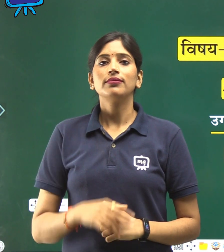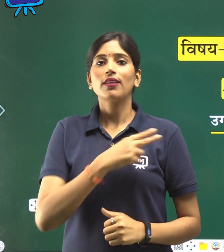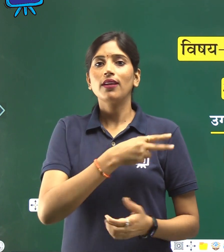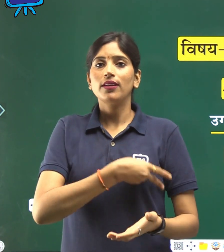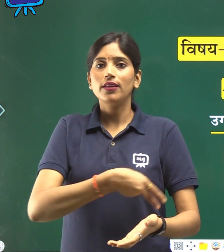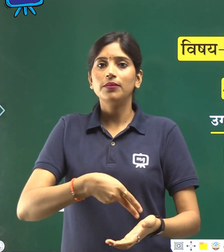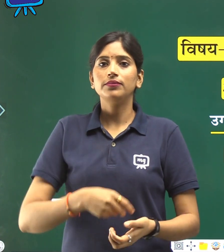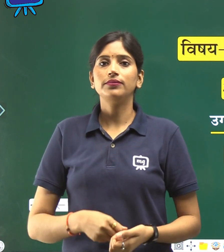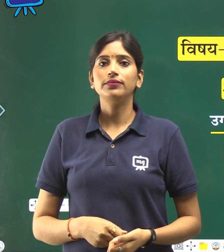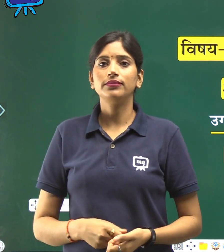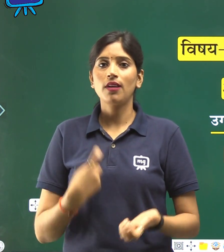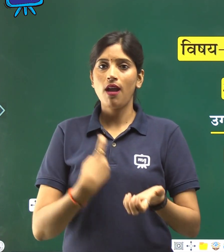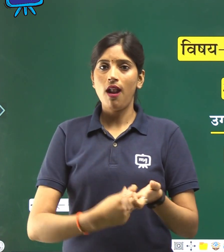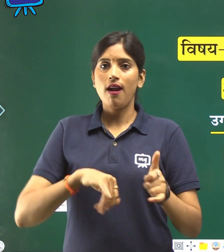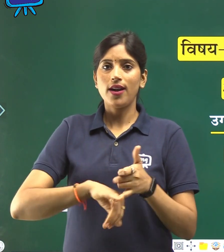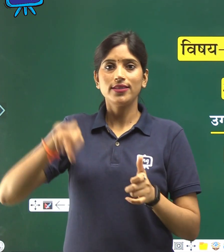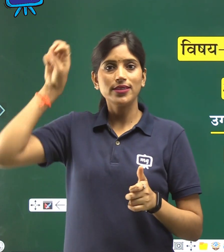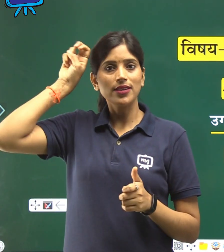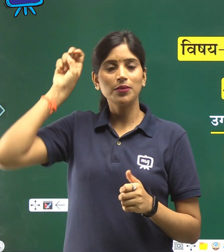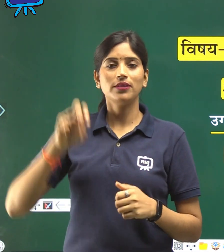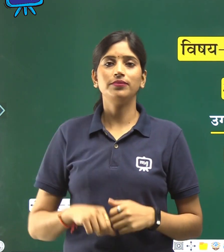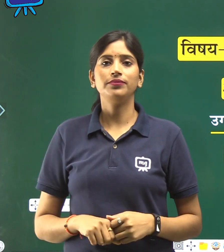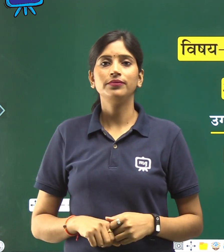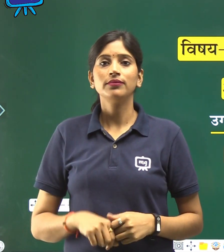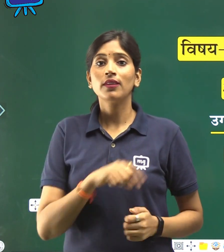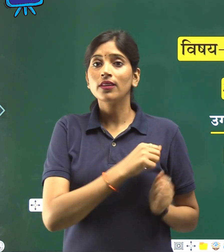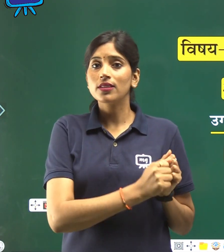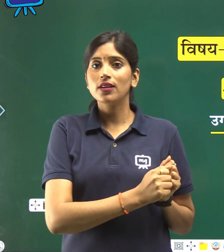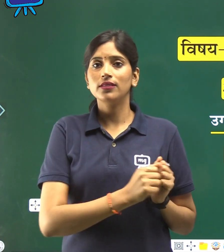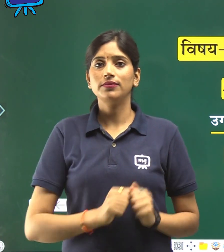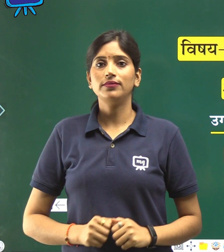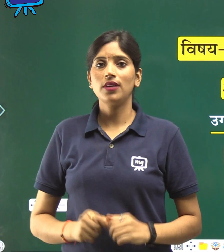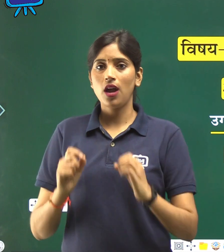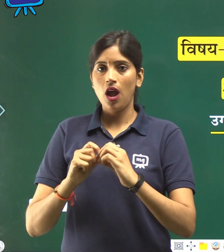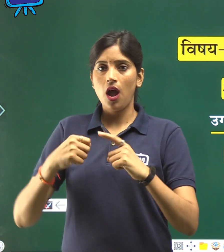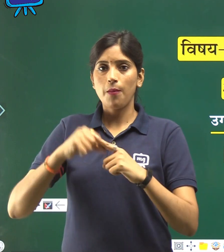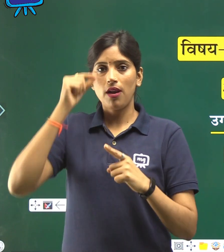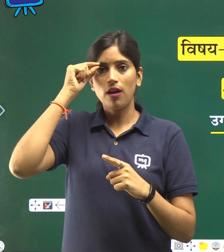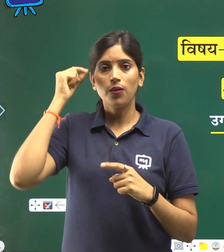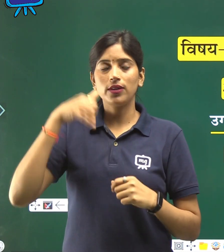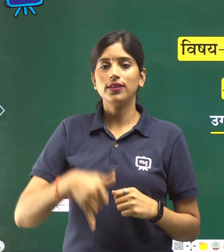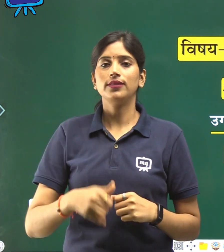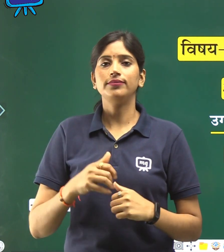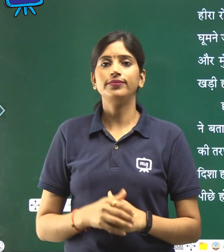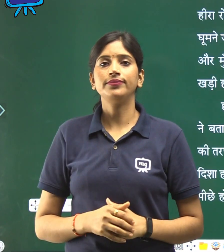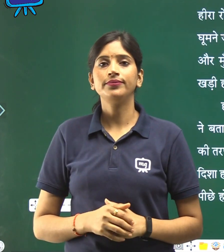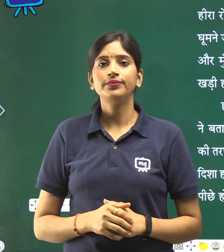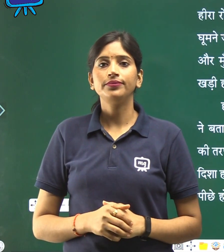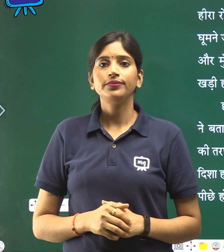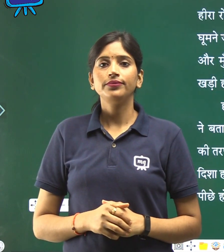मेरा नाम राजेश शर्मा, मेरे साथ बाला कुमारी हैं।